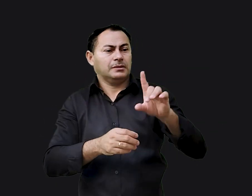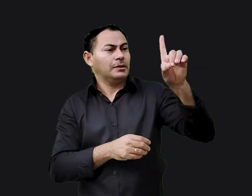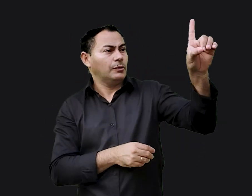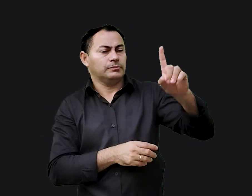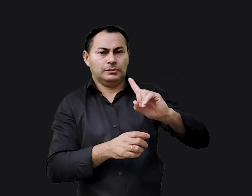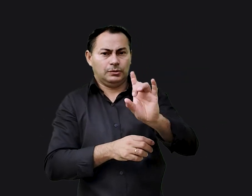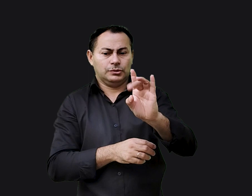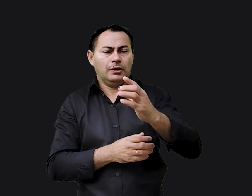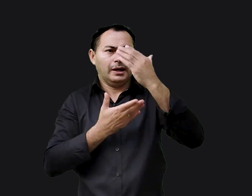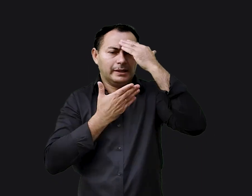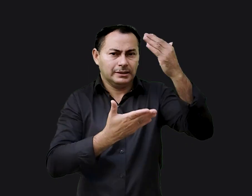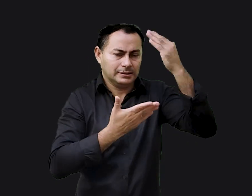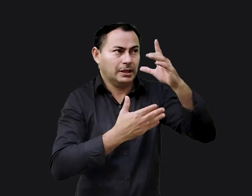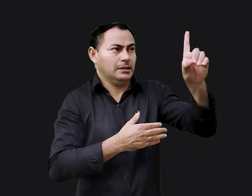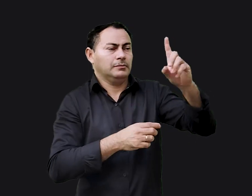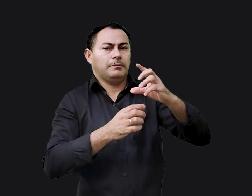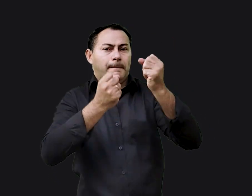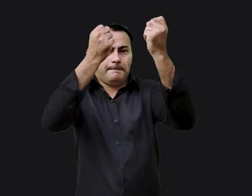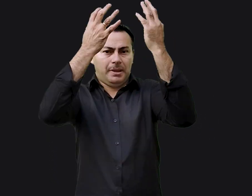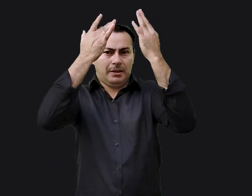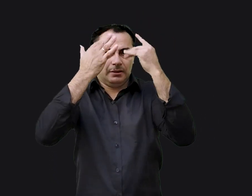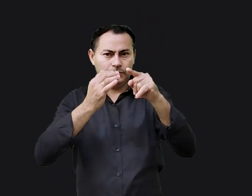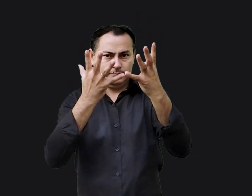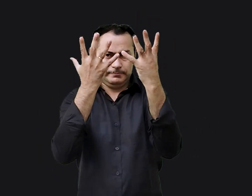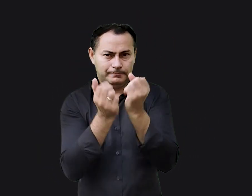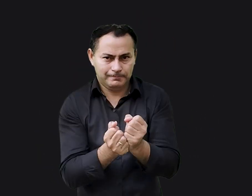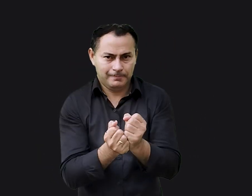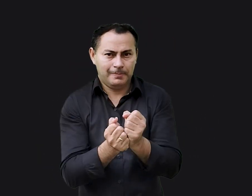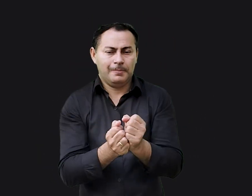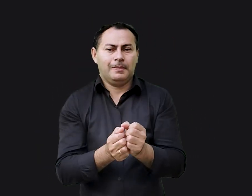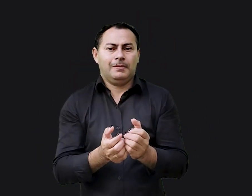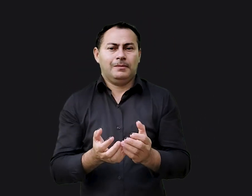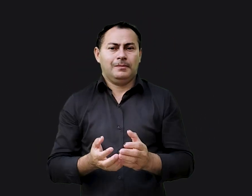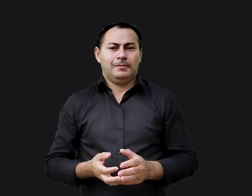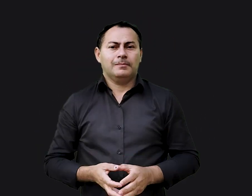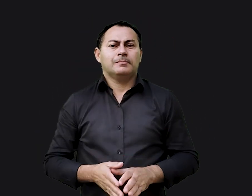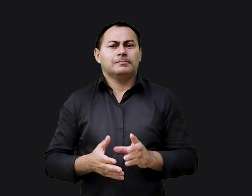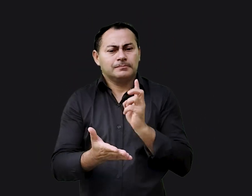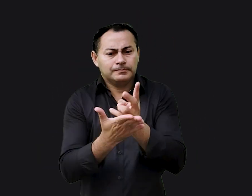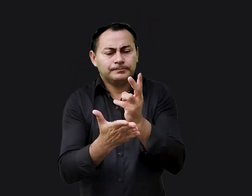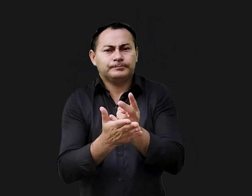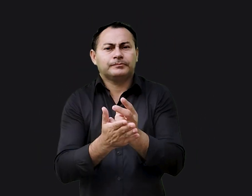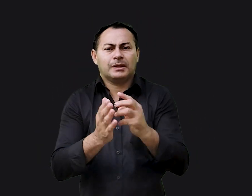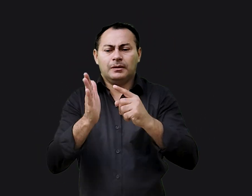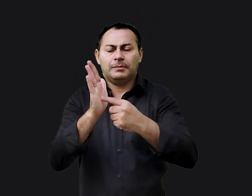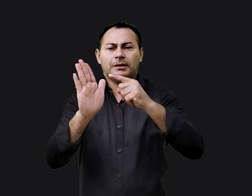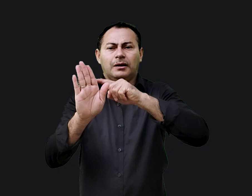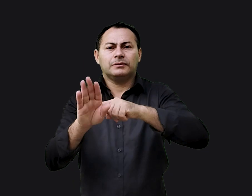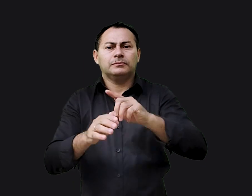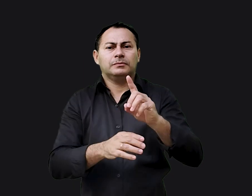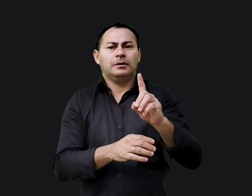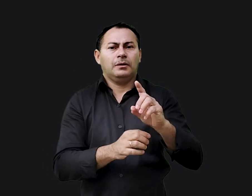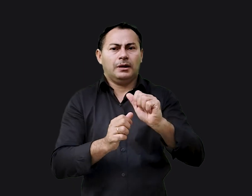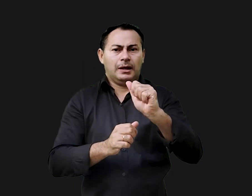Deus sobre Deus e não apenas agradecendo a ele pelas bençãos que você recebeu continuando nessa metáfora